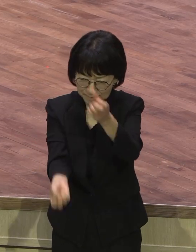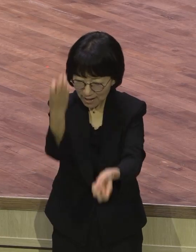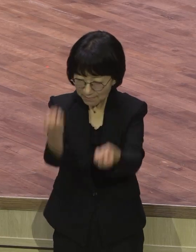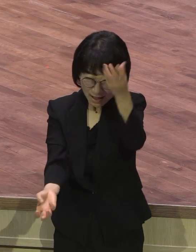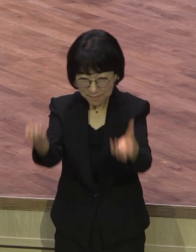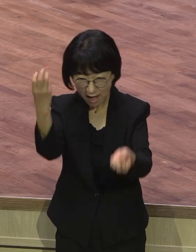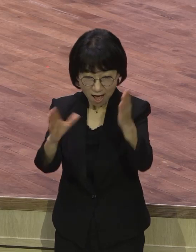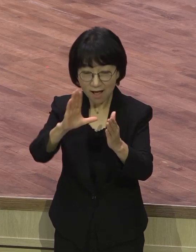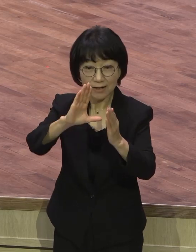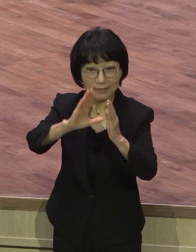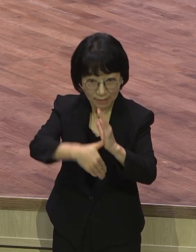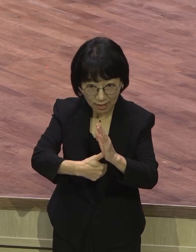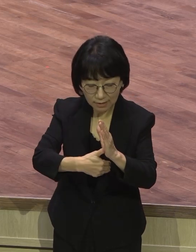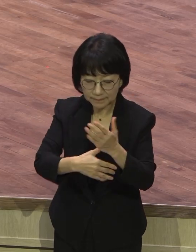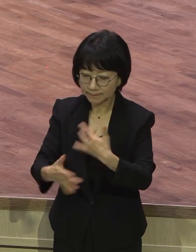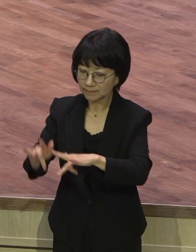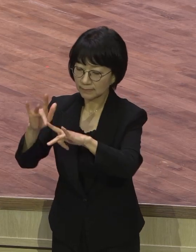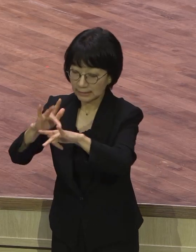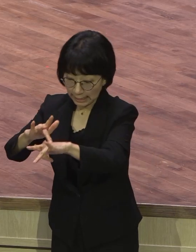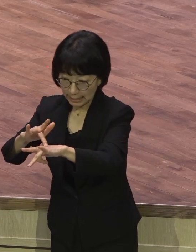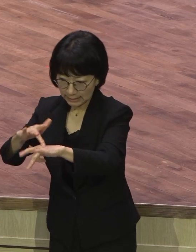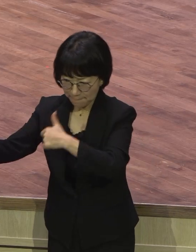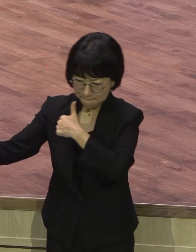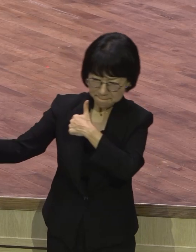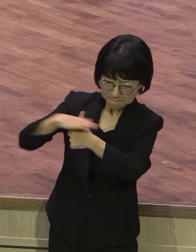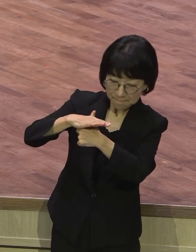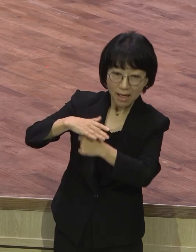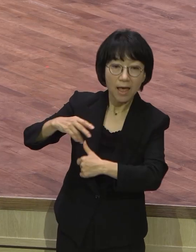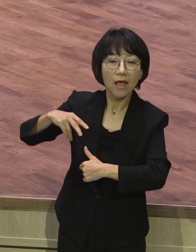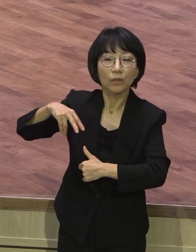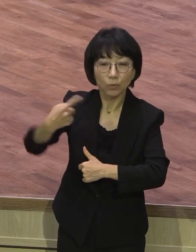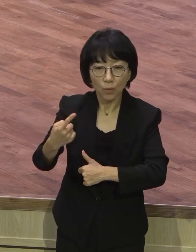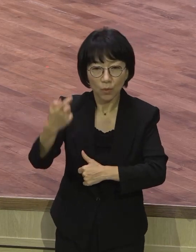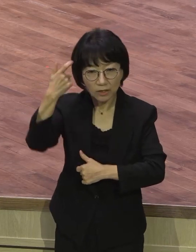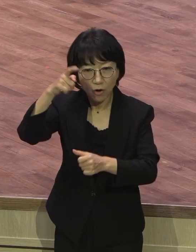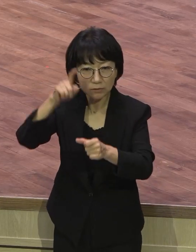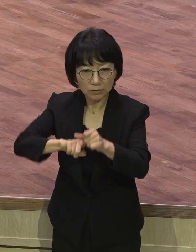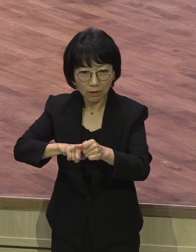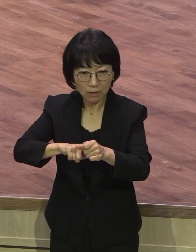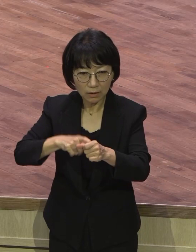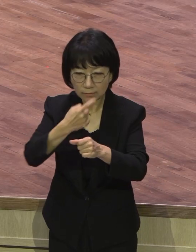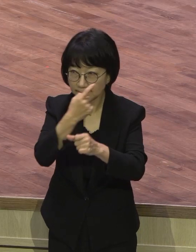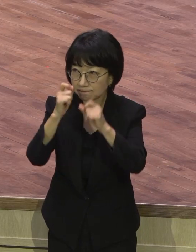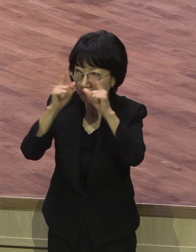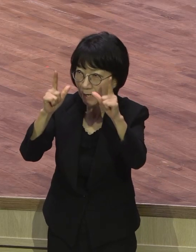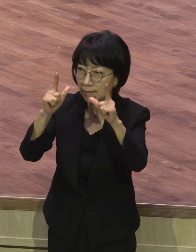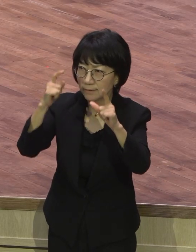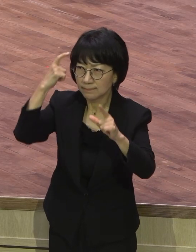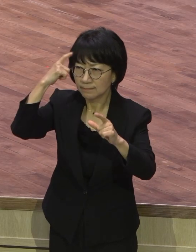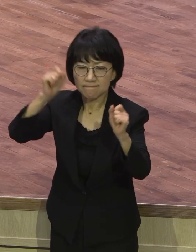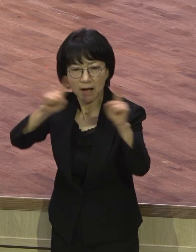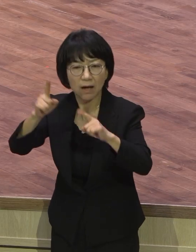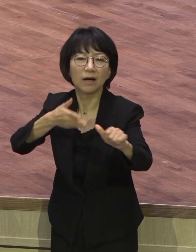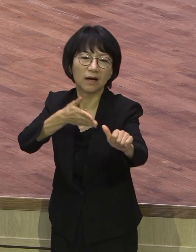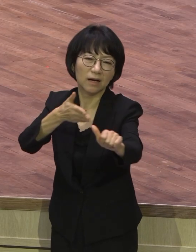할지라도 영쪽 해석하시기 바랍니다. 뭐든지 영쪽으로 해석해야 시험이 안됩니다.